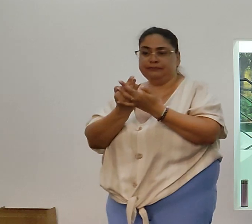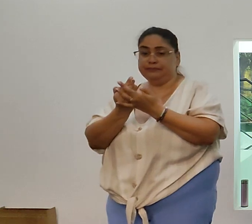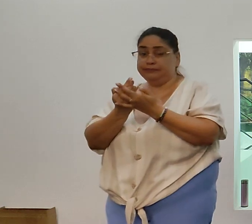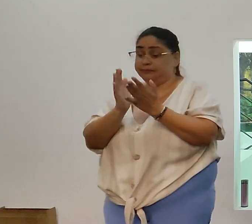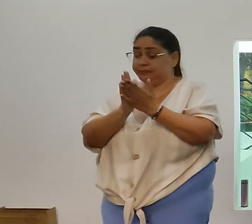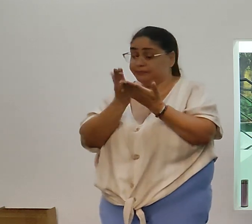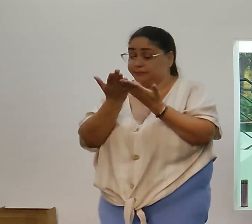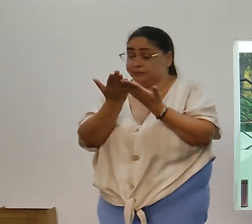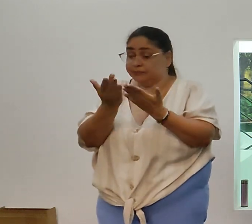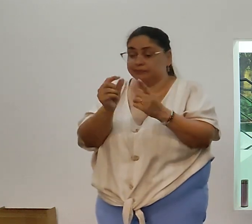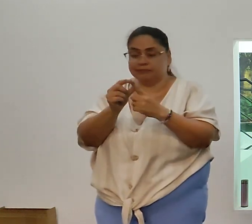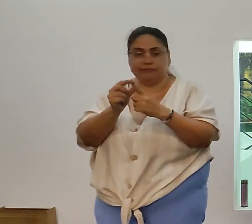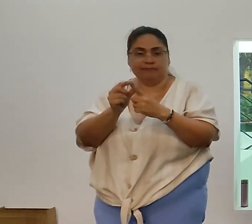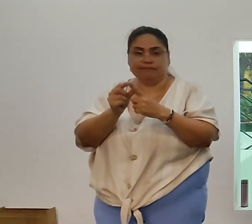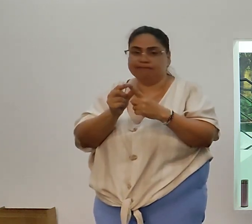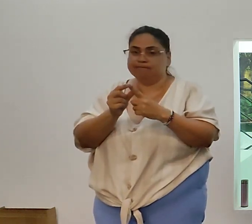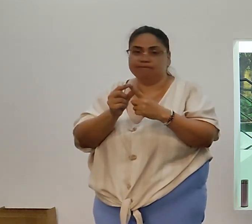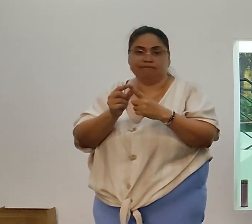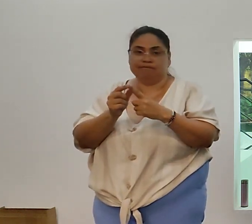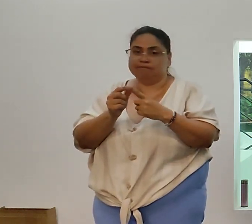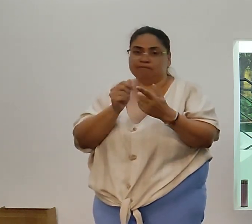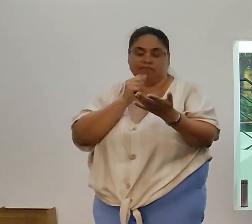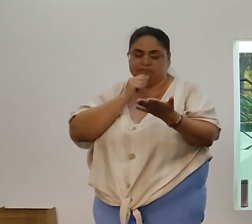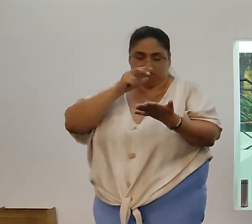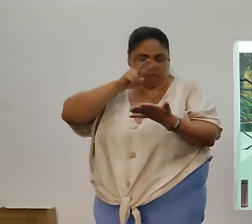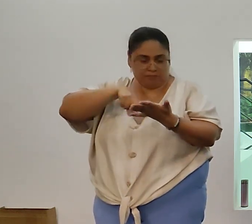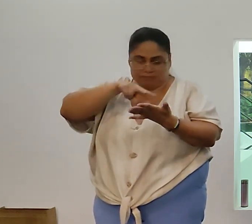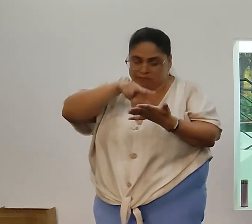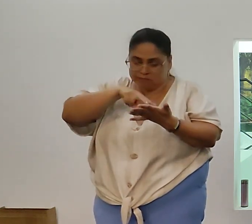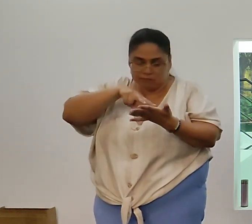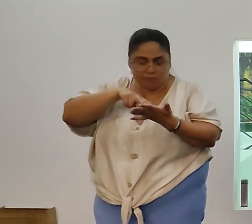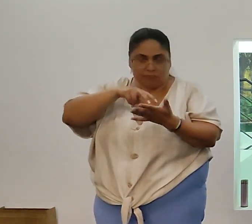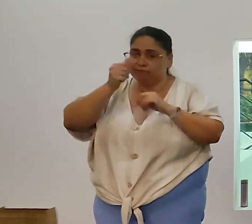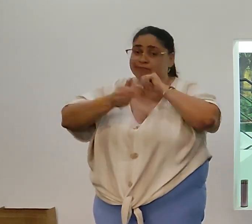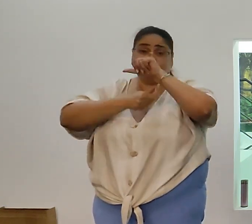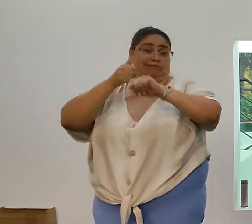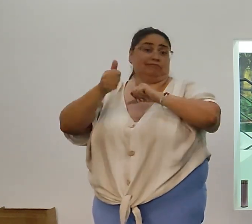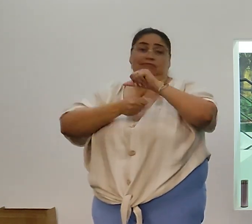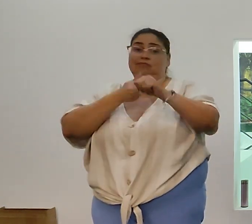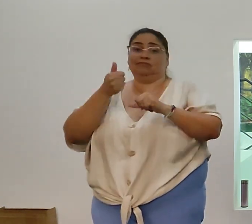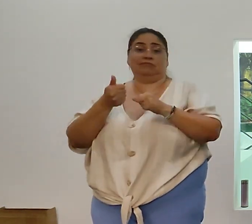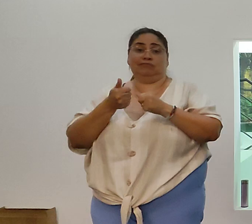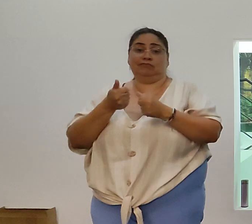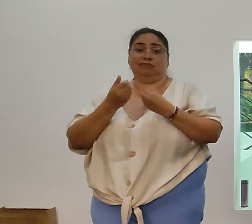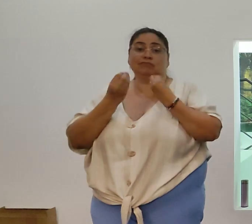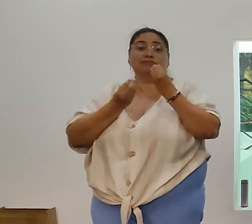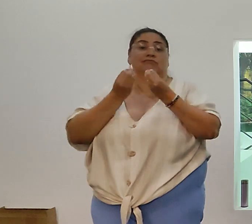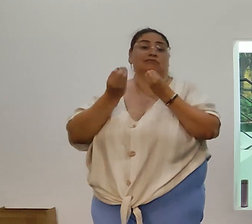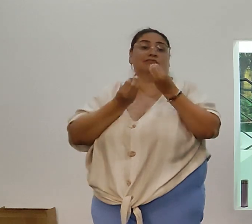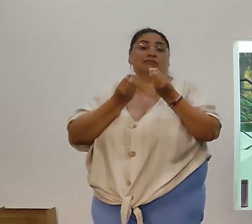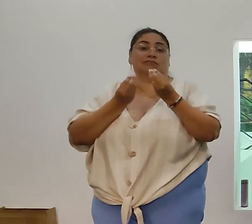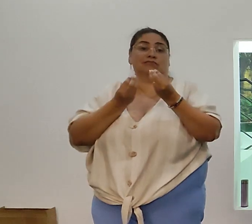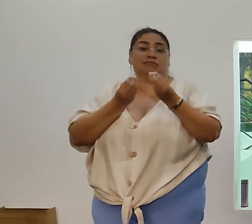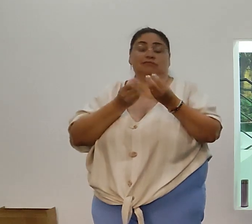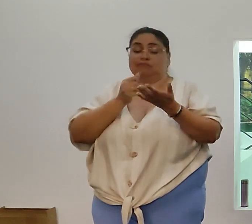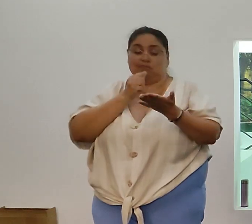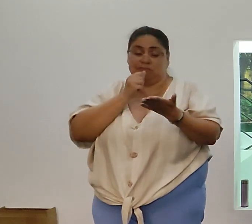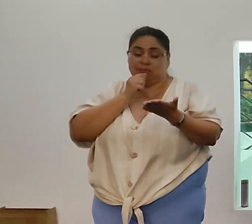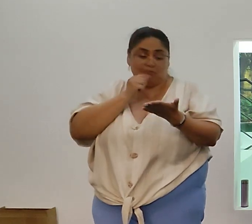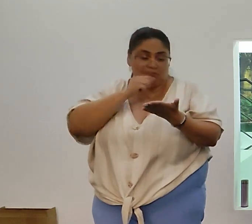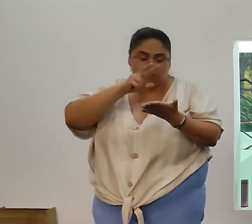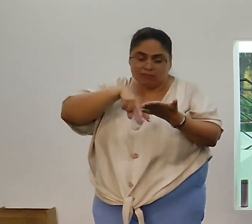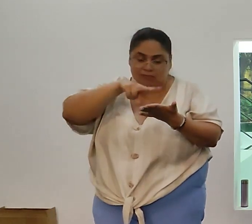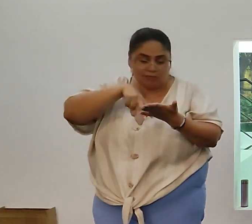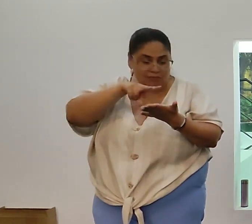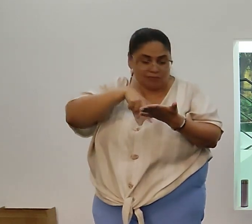A palavra de Deus, se não for lida e praticada, ela não vai fazer efeito nenhum na sua vida. A palavra de Deus, se não for lida e